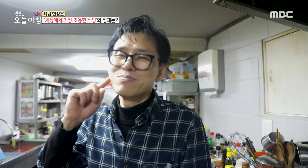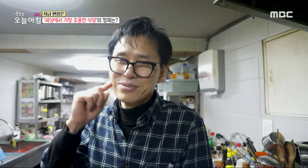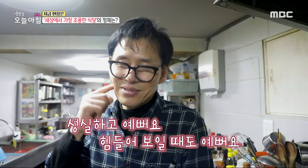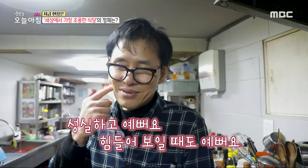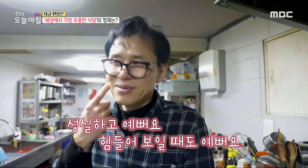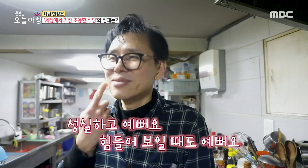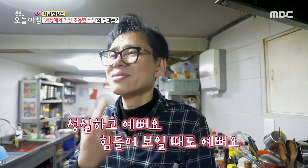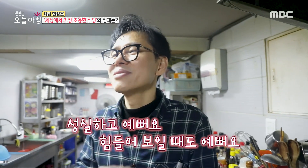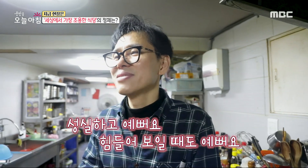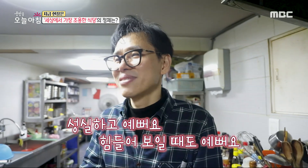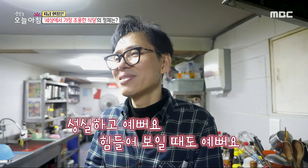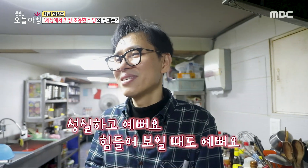성실하고 예쁘대요.